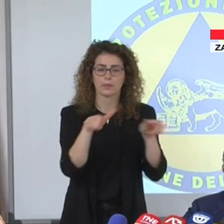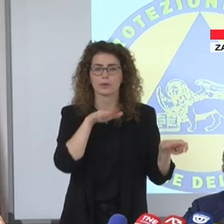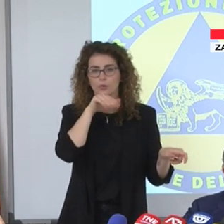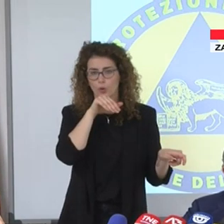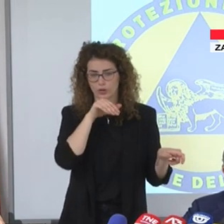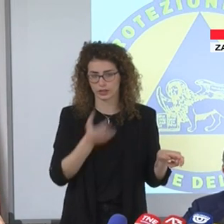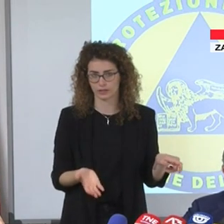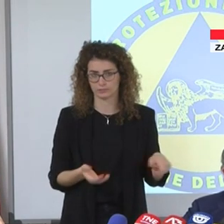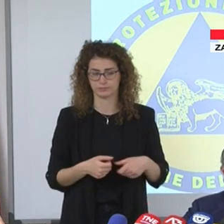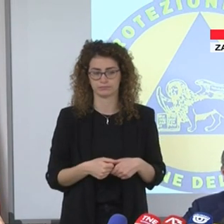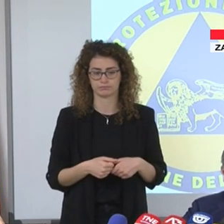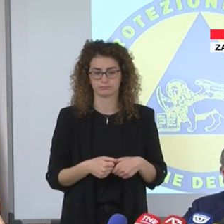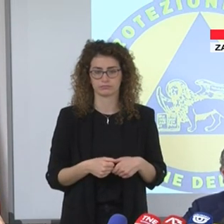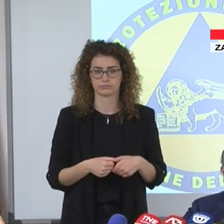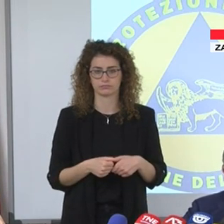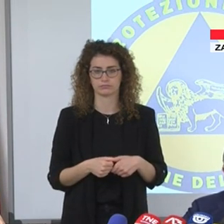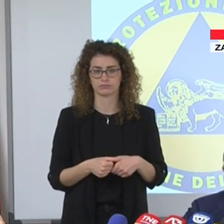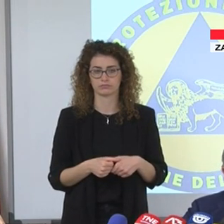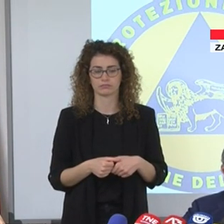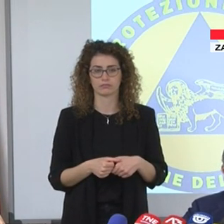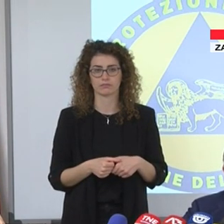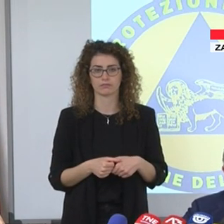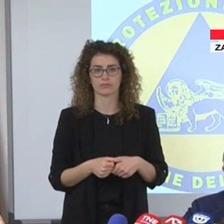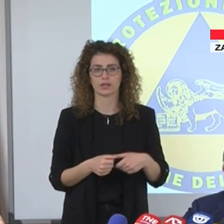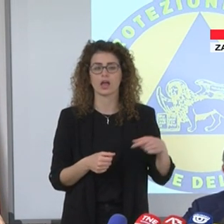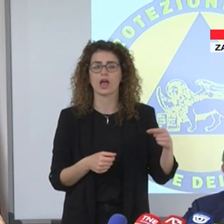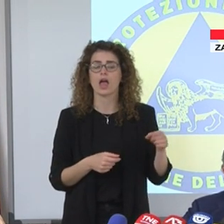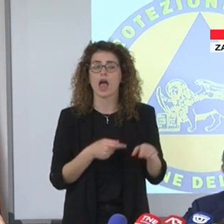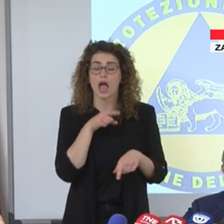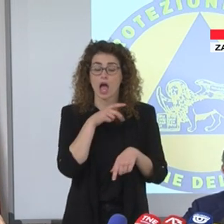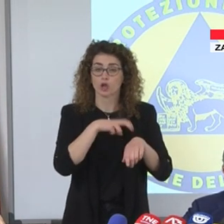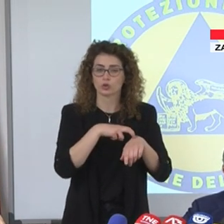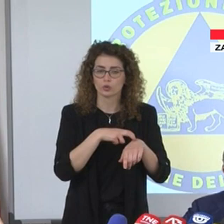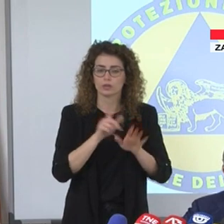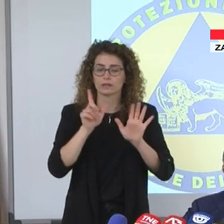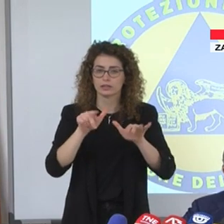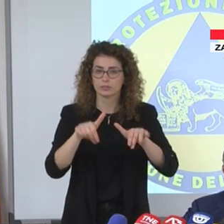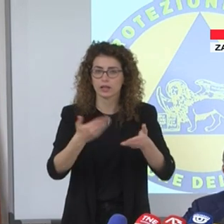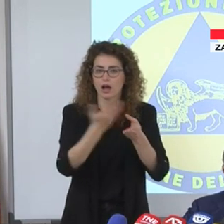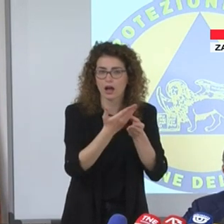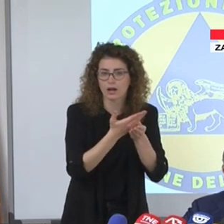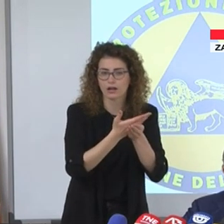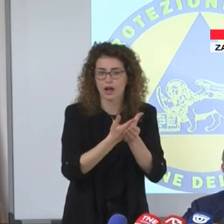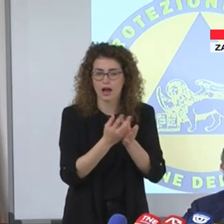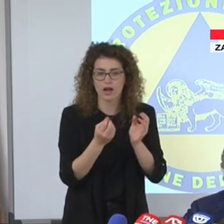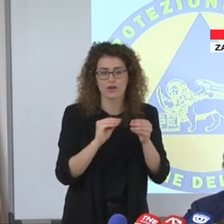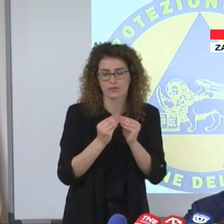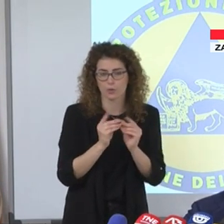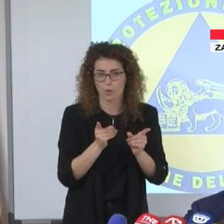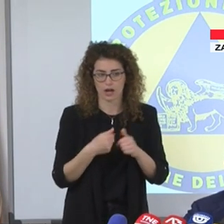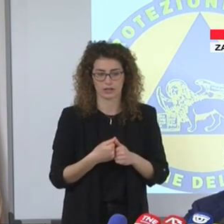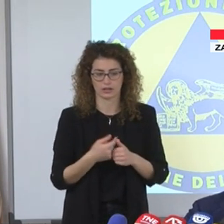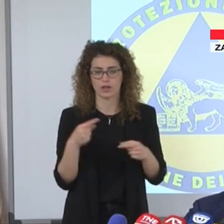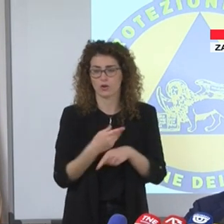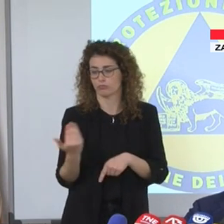anziani. E mi ha provveduto a mandarmi il report ogni settimana di quello che faceva. Di recente